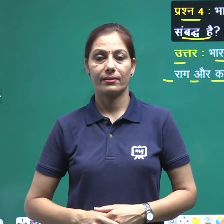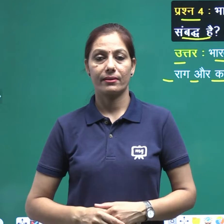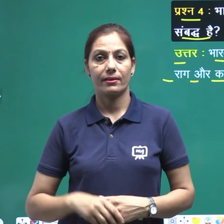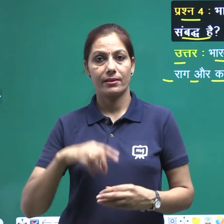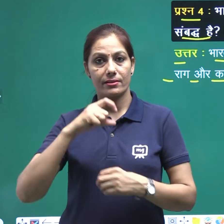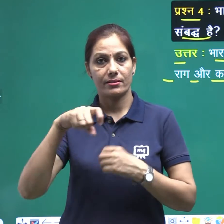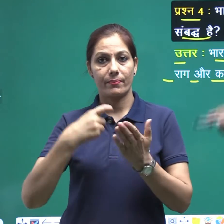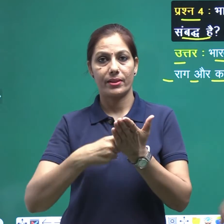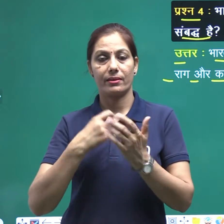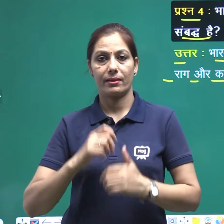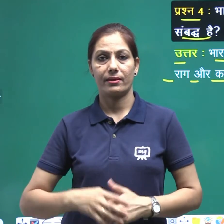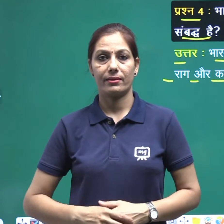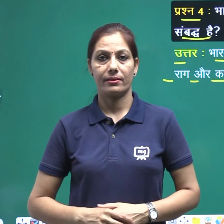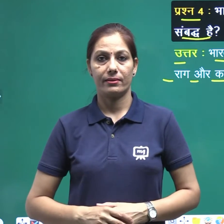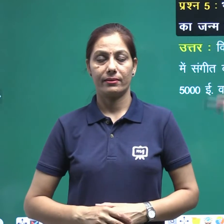संबद्ध है।